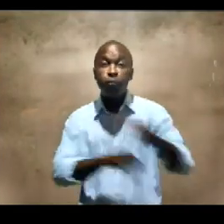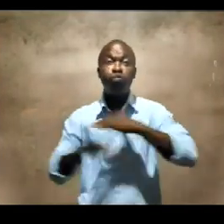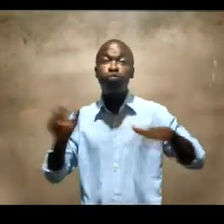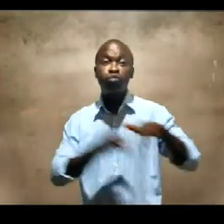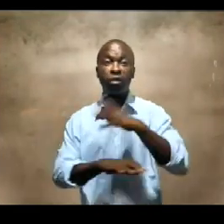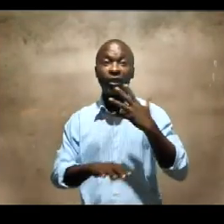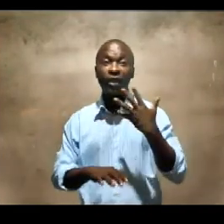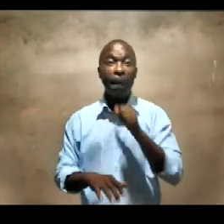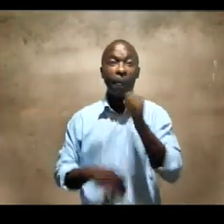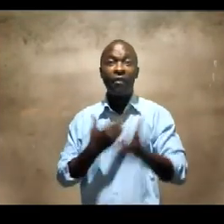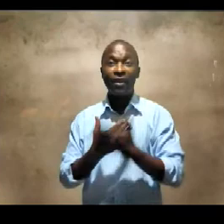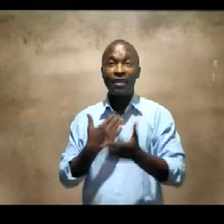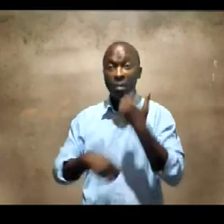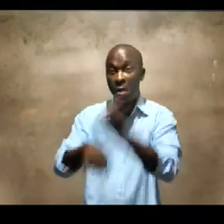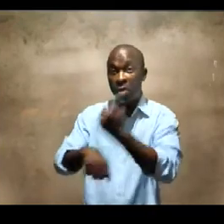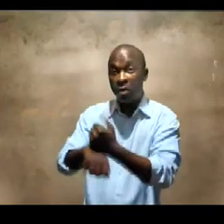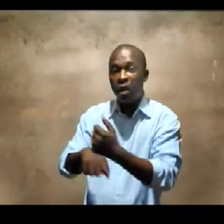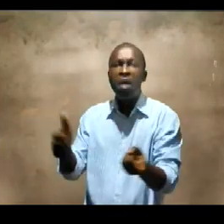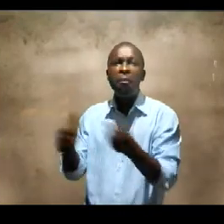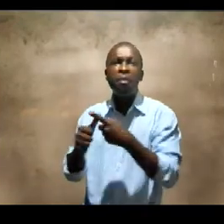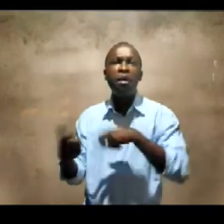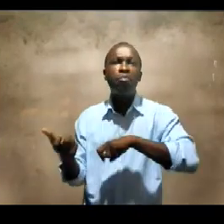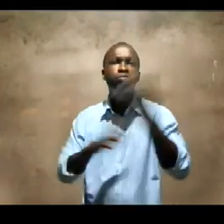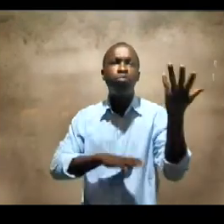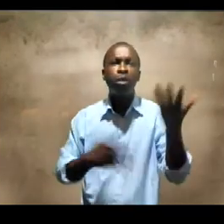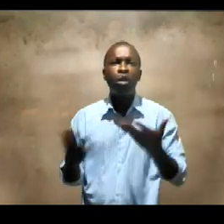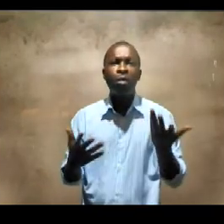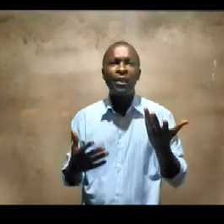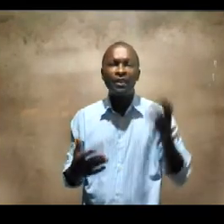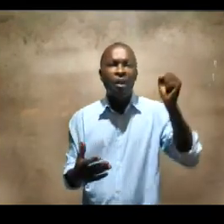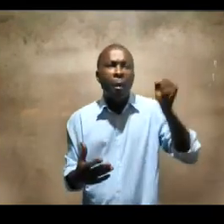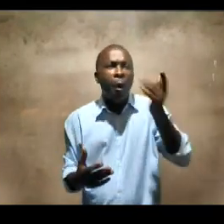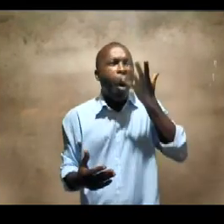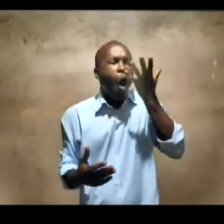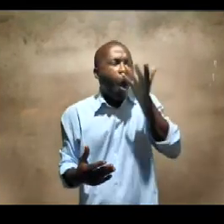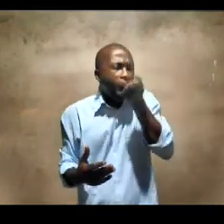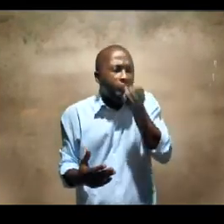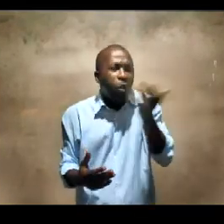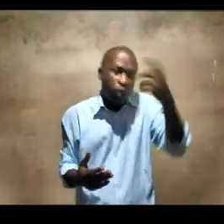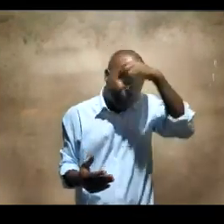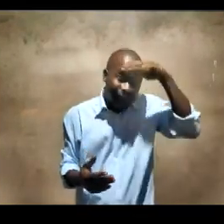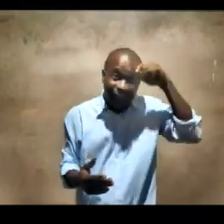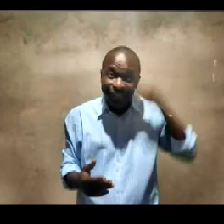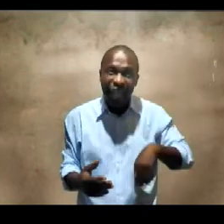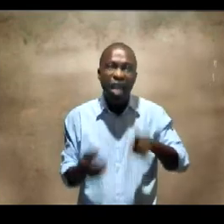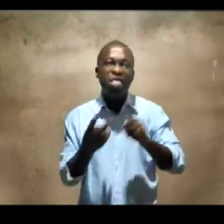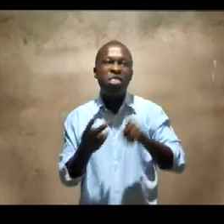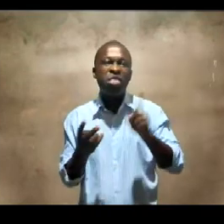Premièrement, d'abord, il y a la salaire qui étouffe certaines odeurs qui se dégage